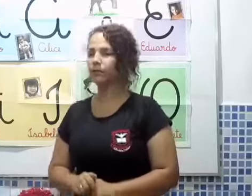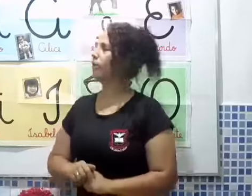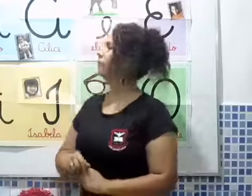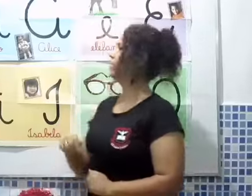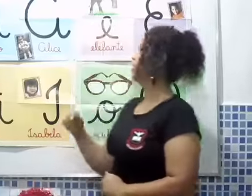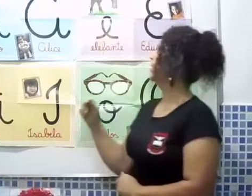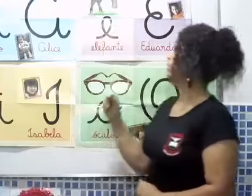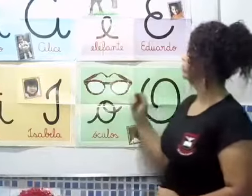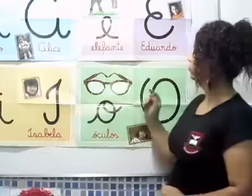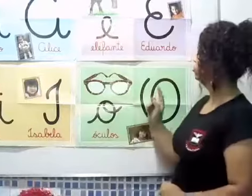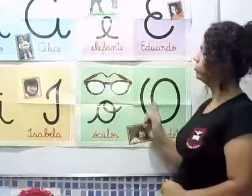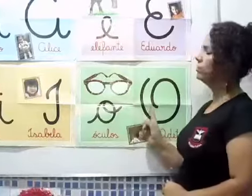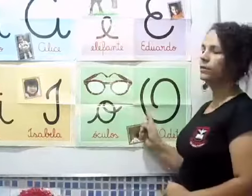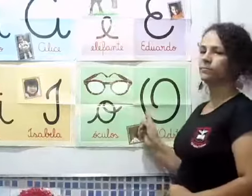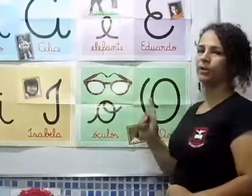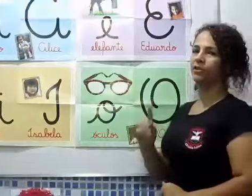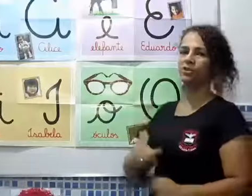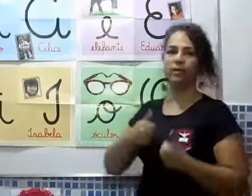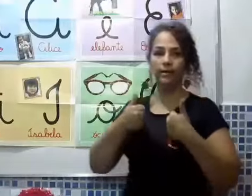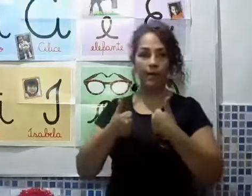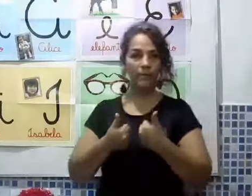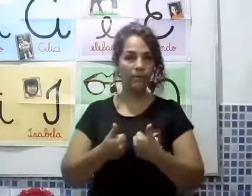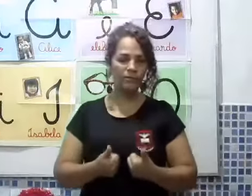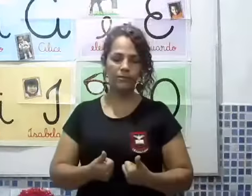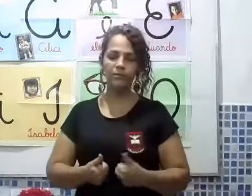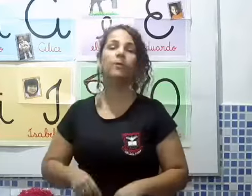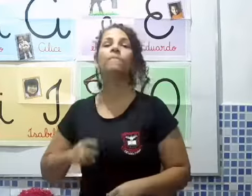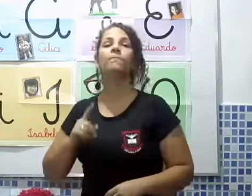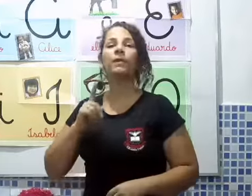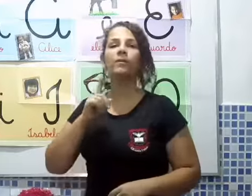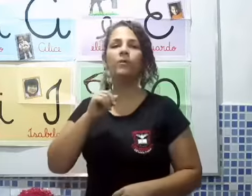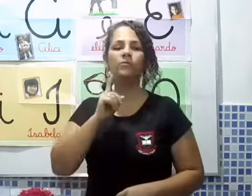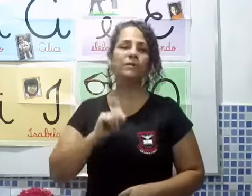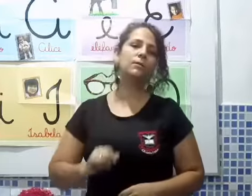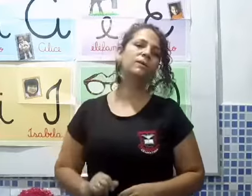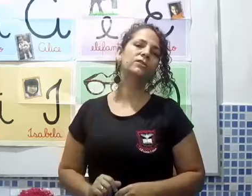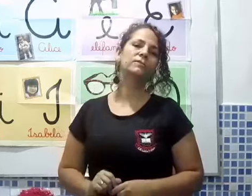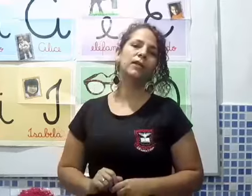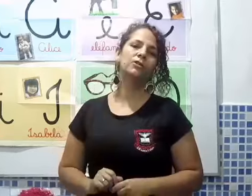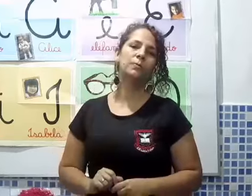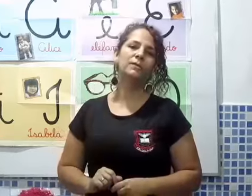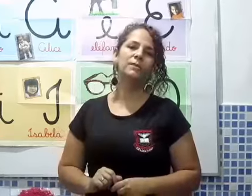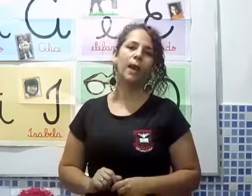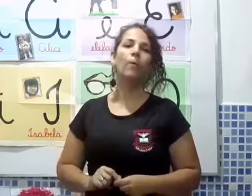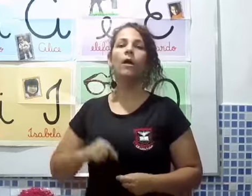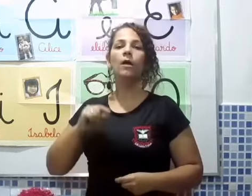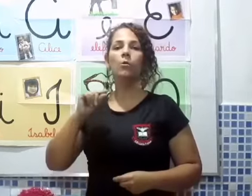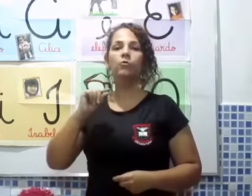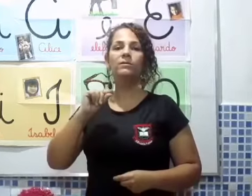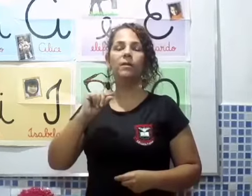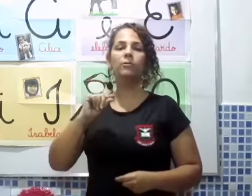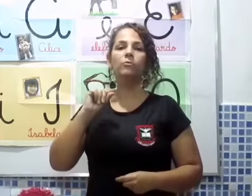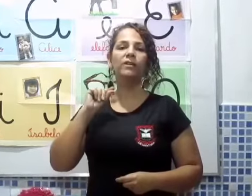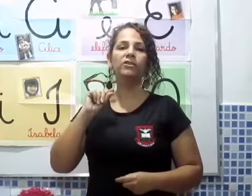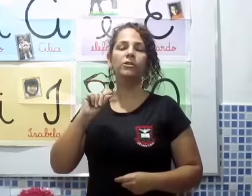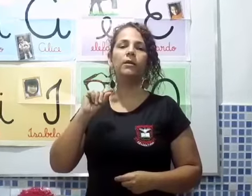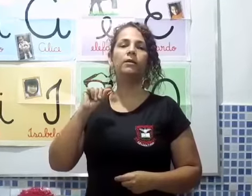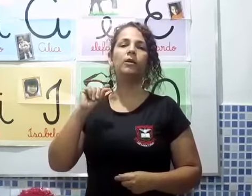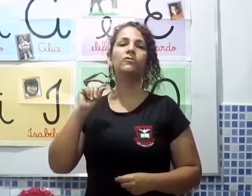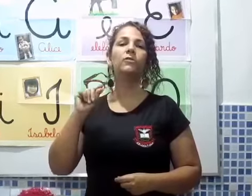é a vogal maiúscula, para a gente treinar bastante. E vamos fazer uma atividade especial, usando uma tinta que nós